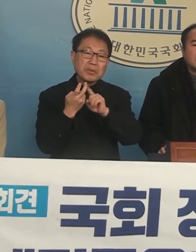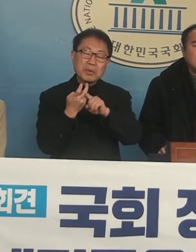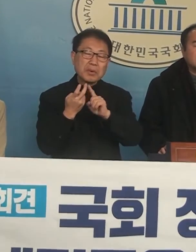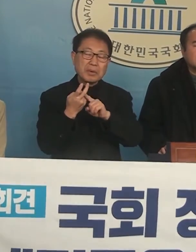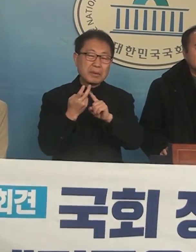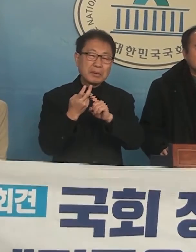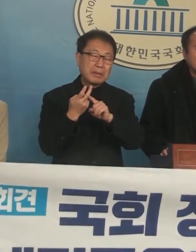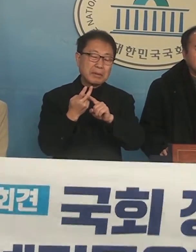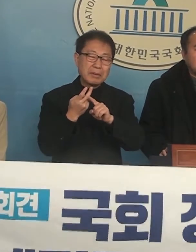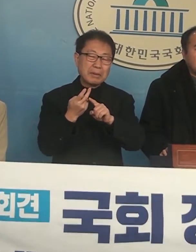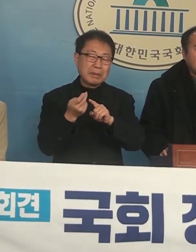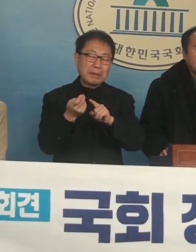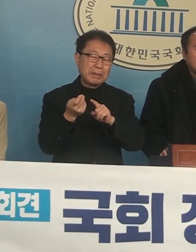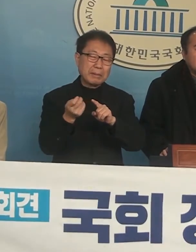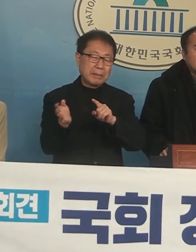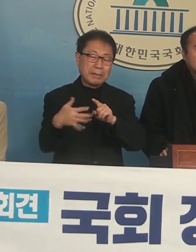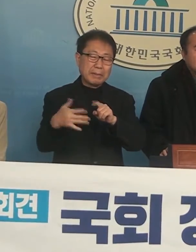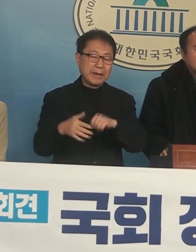취약하게 만들었습니다.